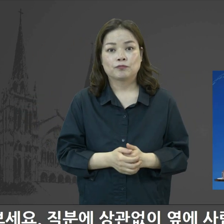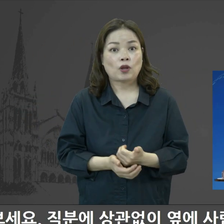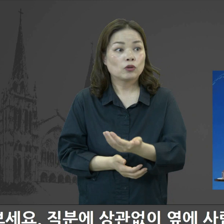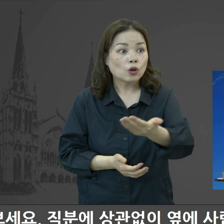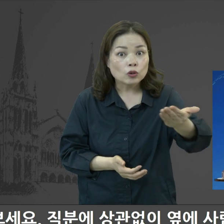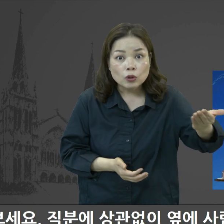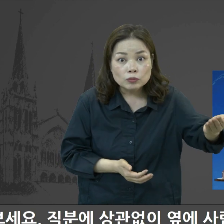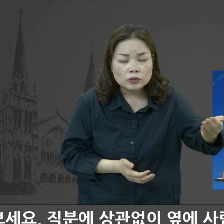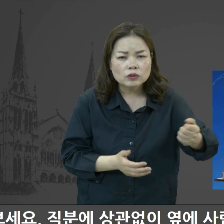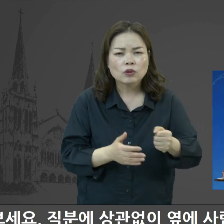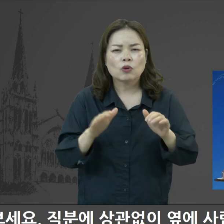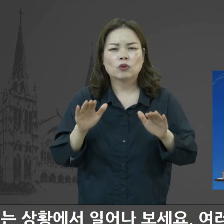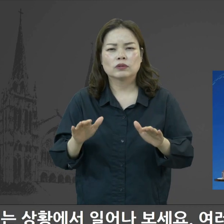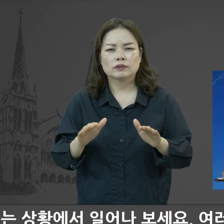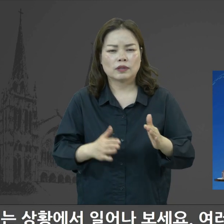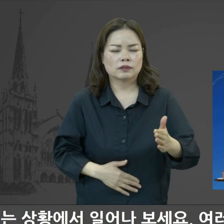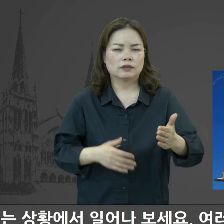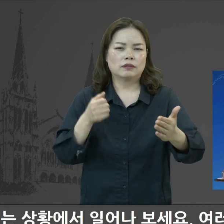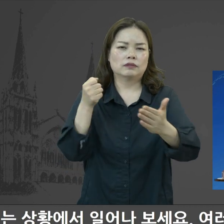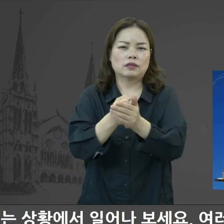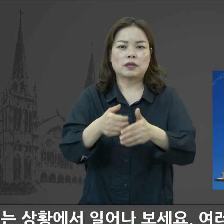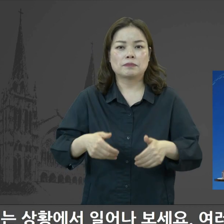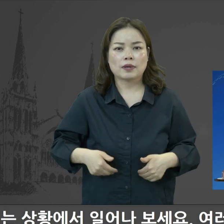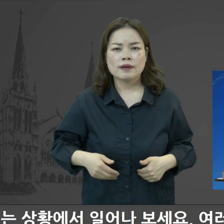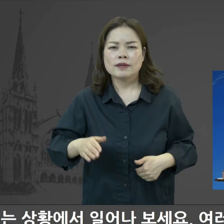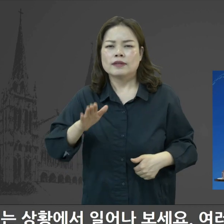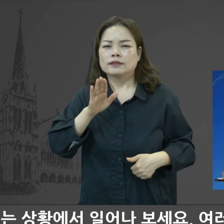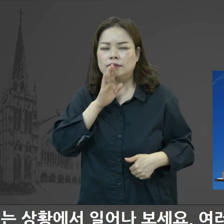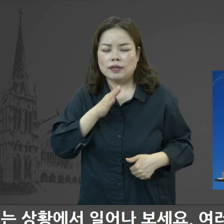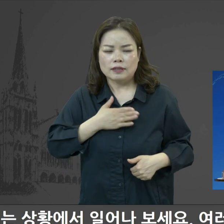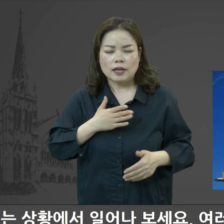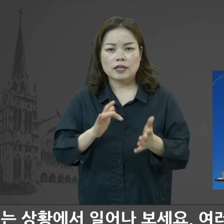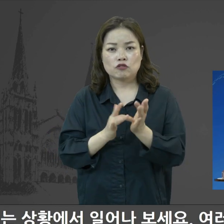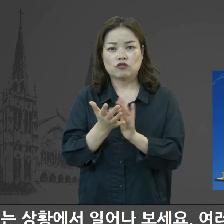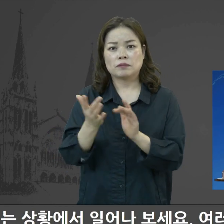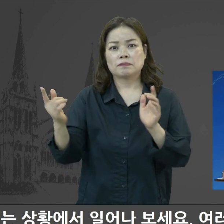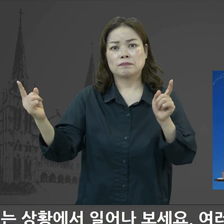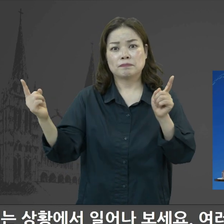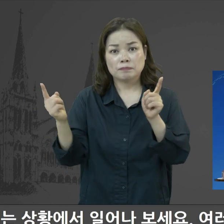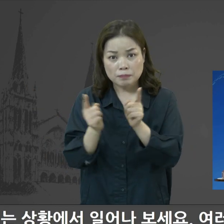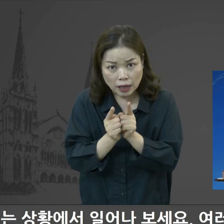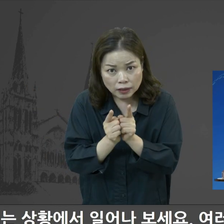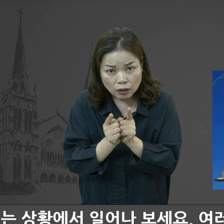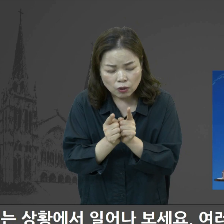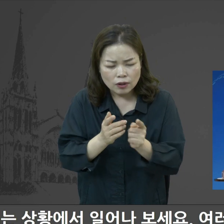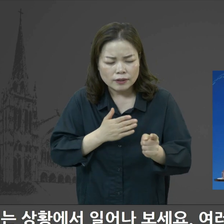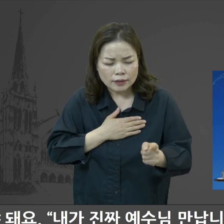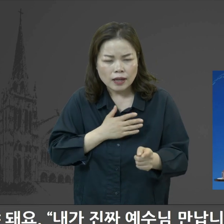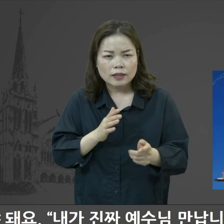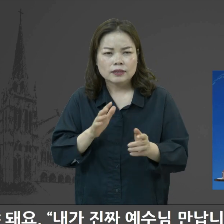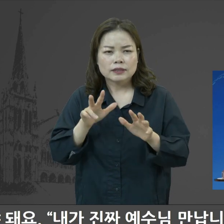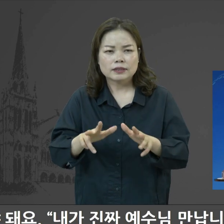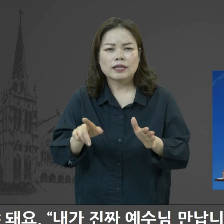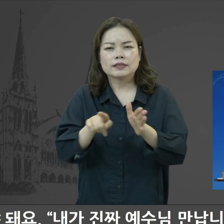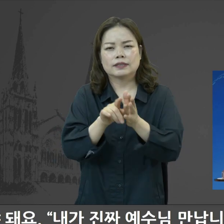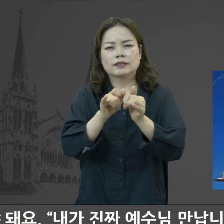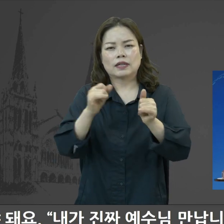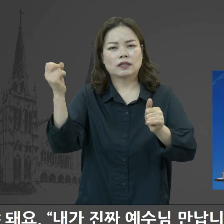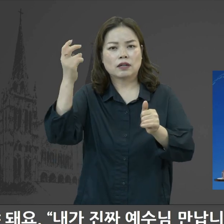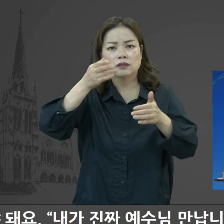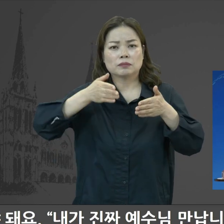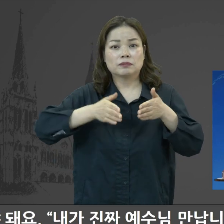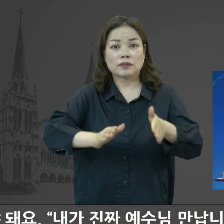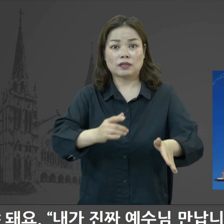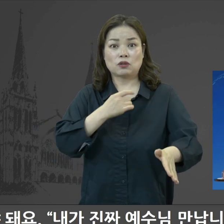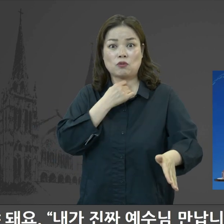여러분, 오늘부터 여러분들 결단하셔야 돼요. 내가 진짜 예수님 만나고, 그리고 나 진짜 이제 신자로 거듭나기